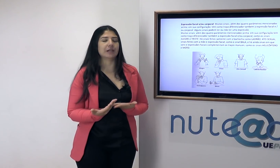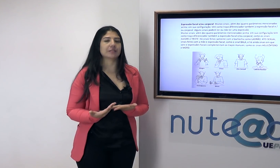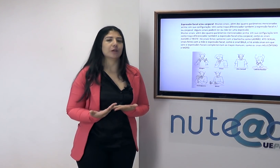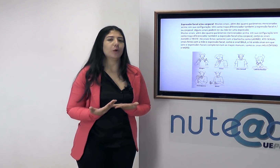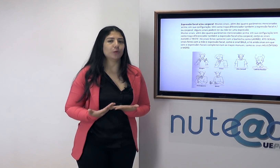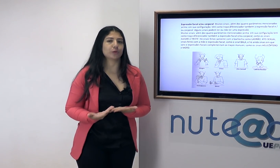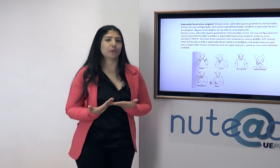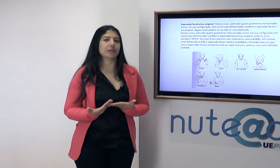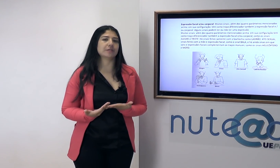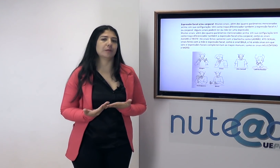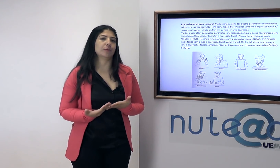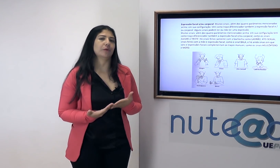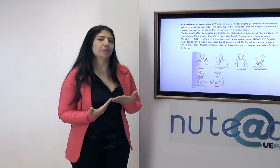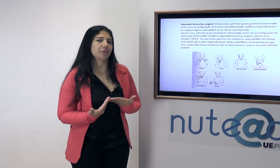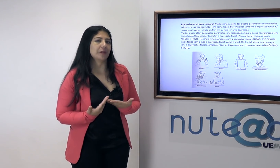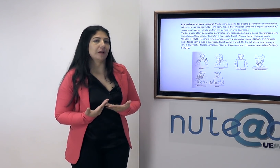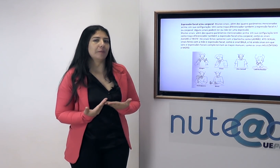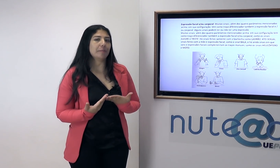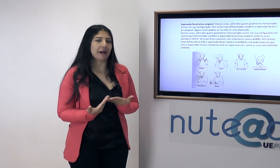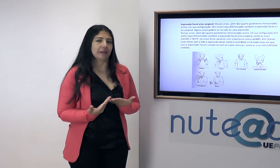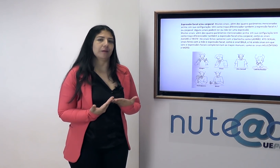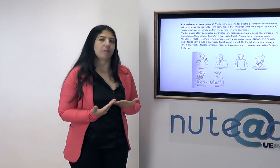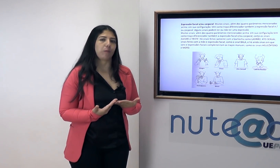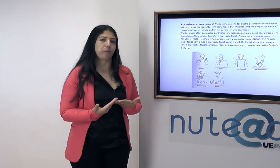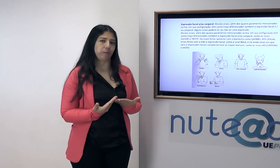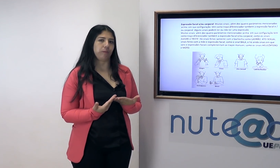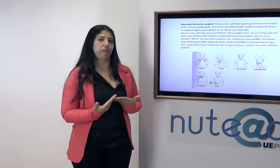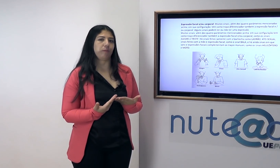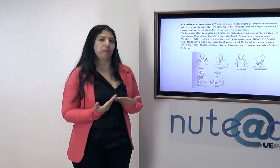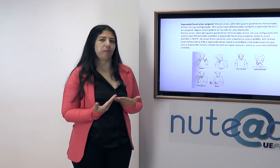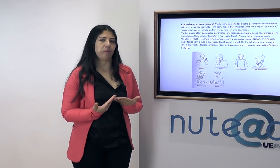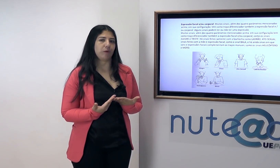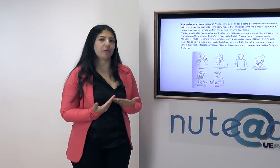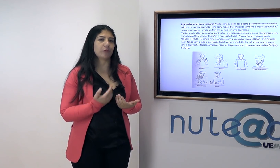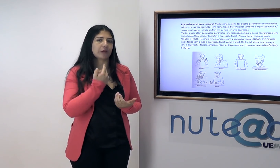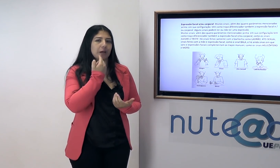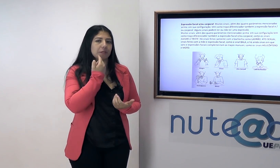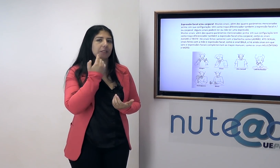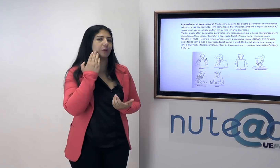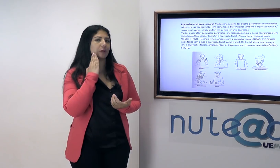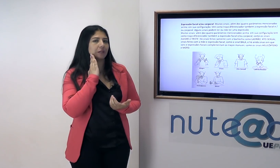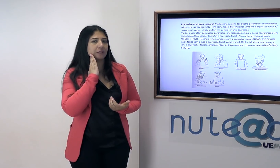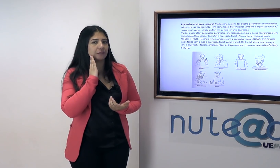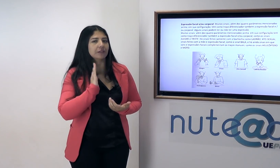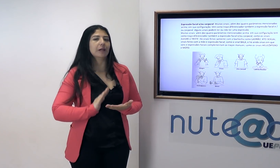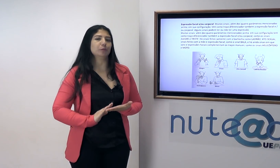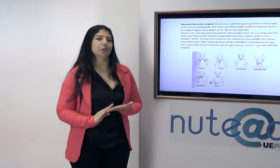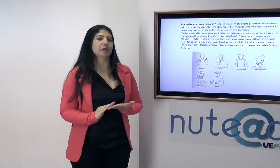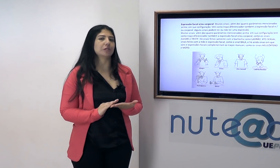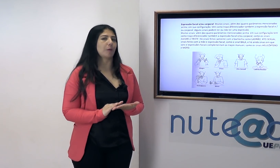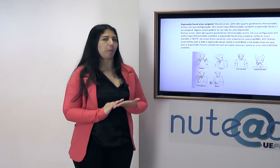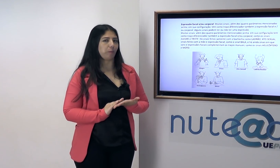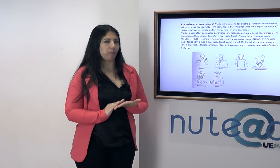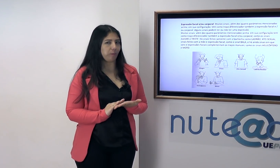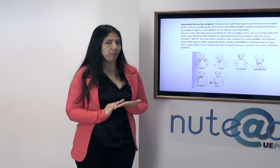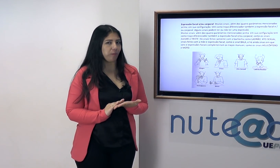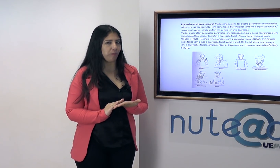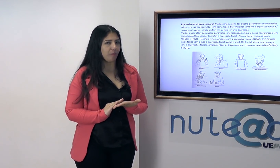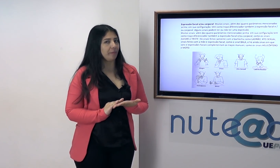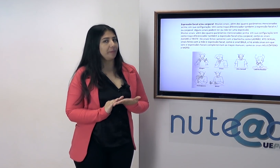sinais usam. Por exemplo, bala. Eu vou colocar minha língua na bochecha.